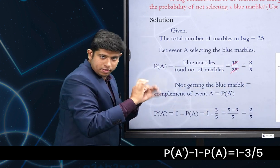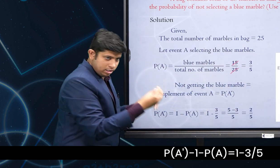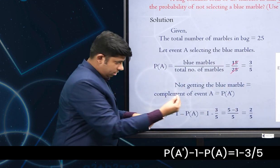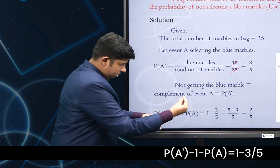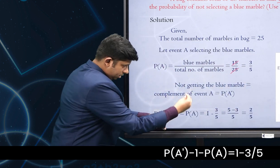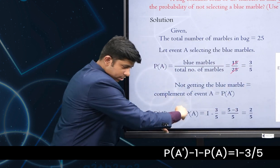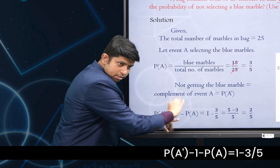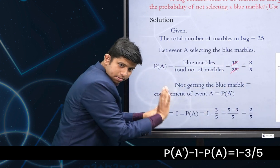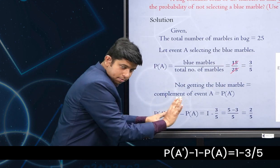3/5.